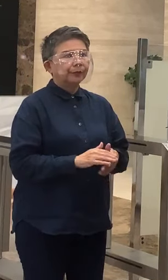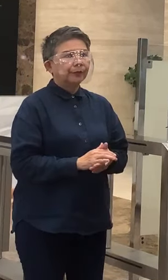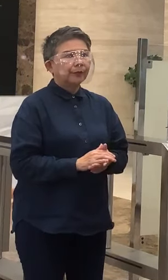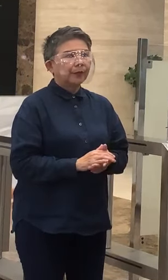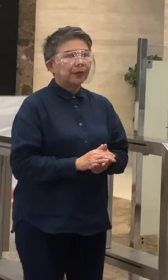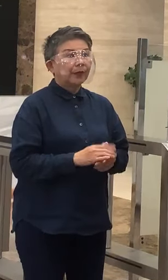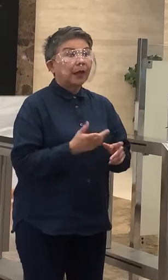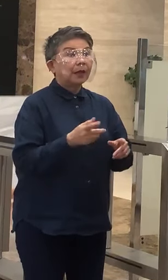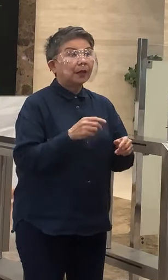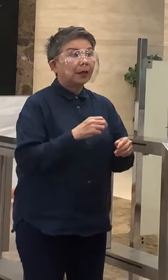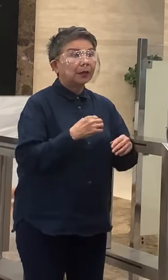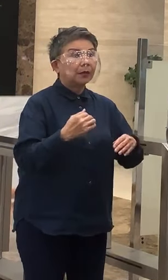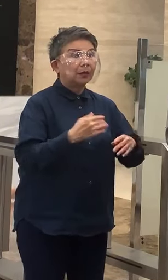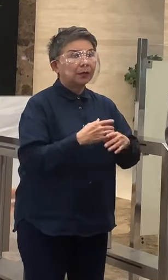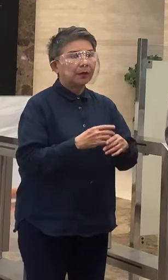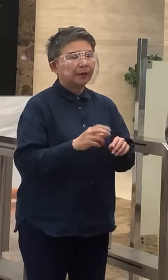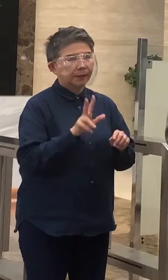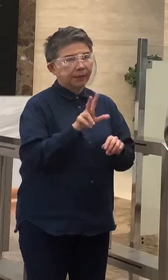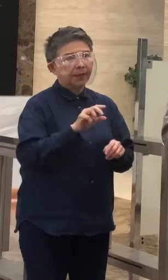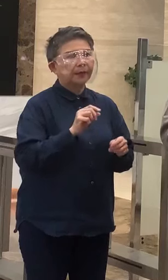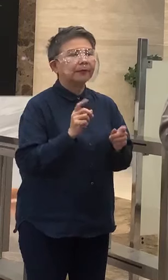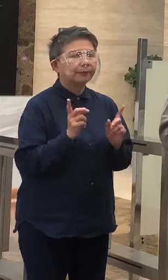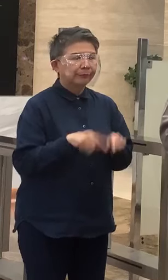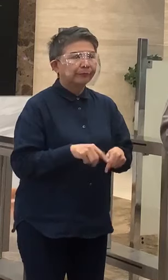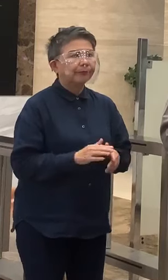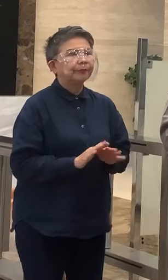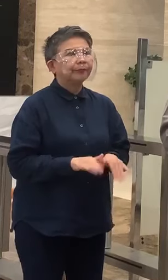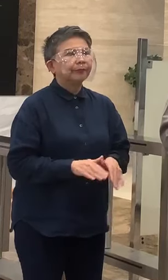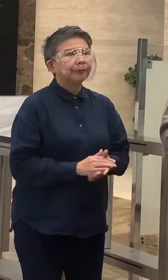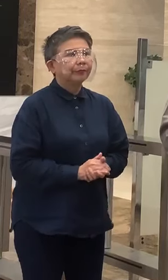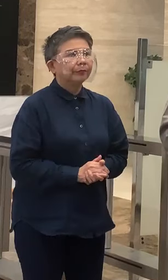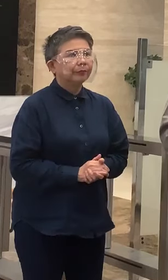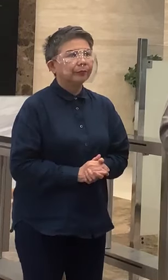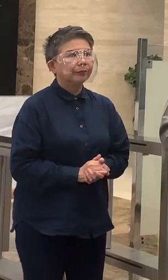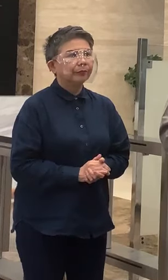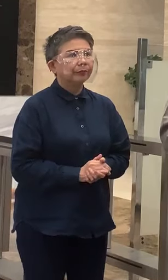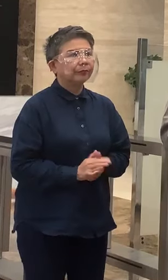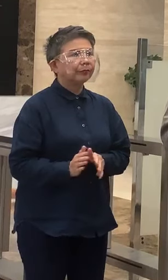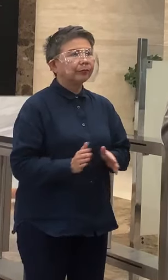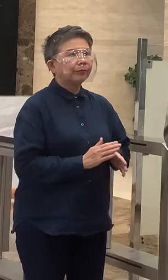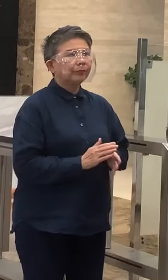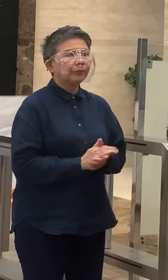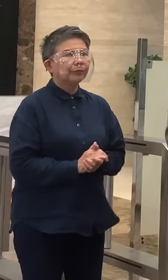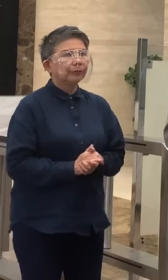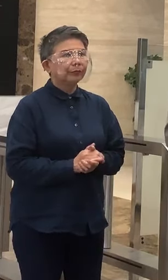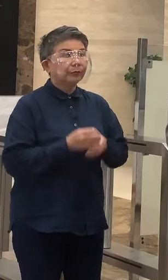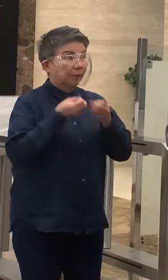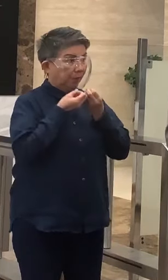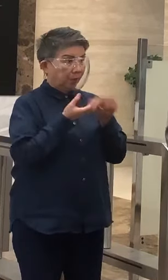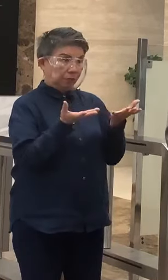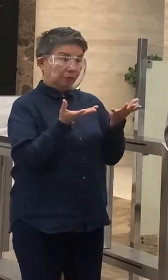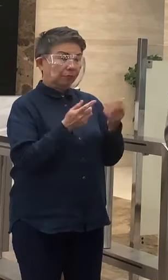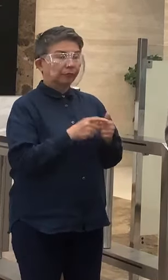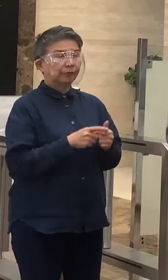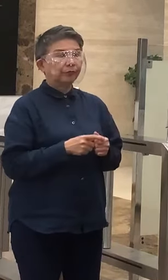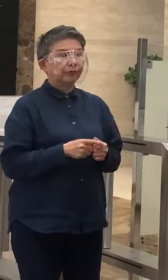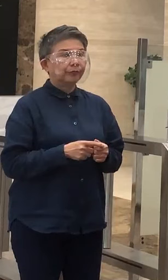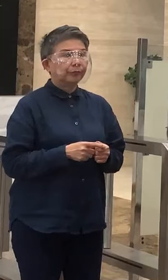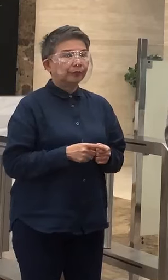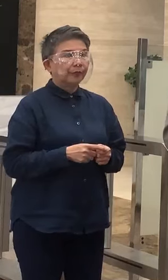teguran sebanyak tiga kejadiannya panggilnya dapat kami sampaikan juga